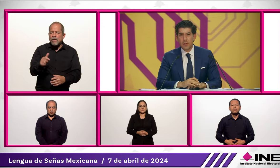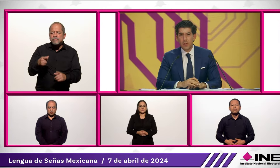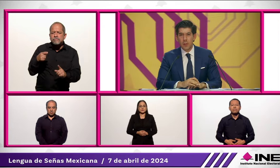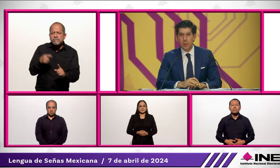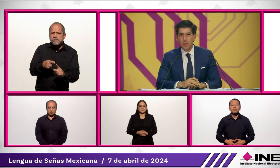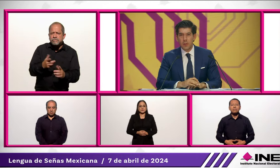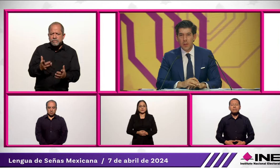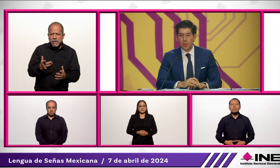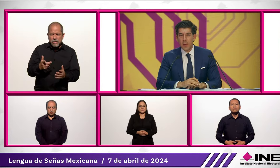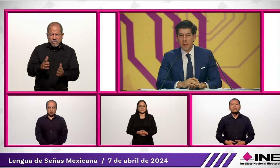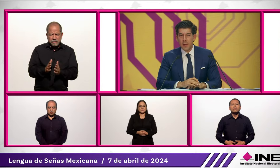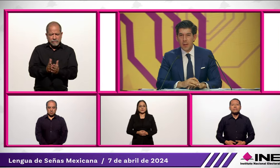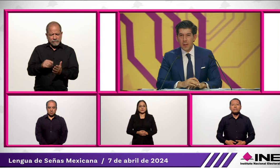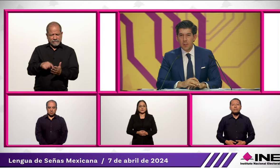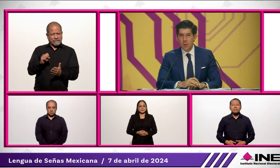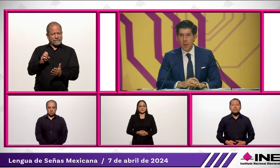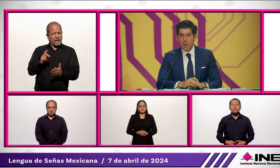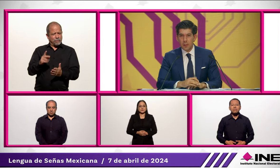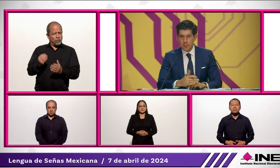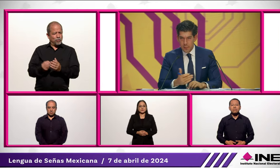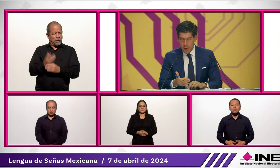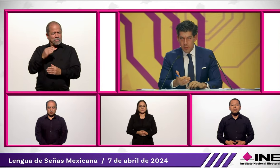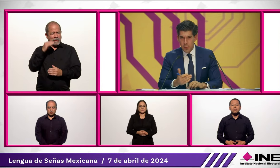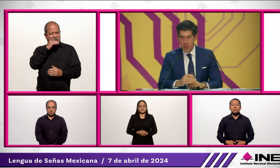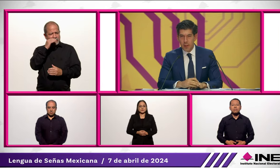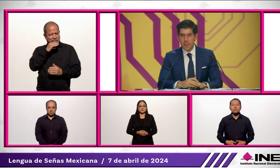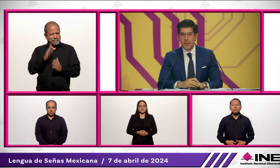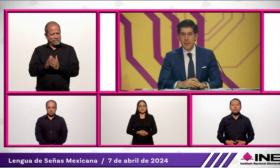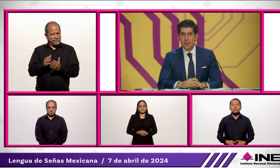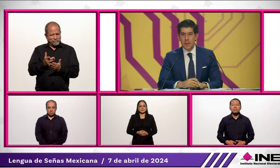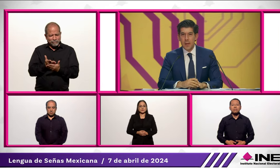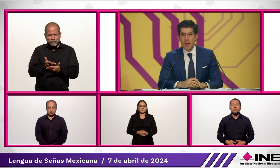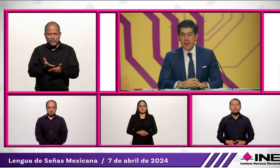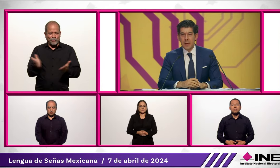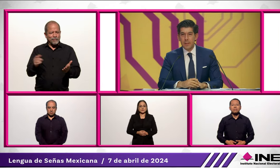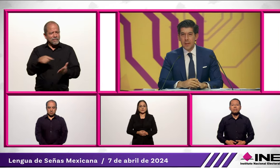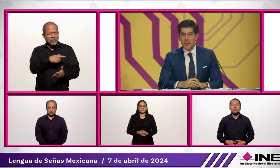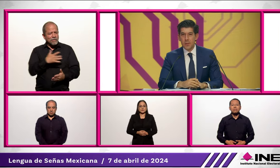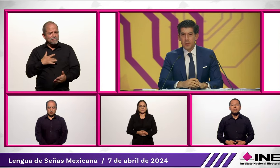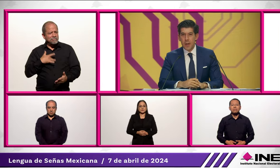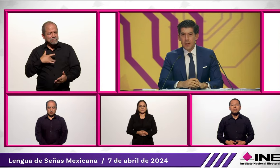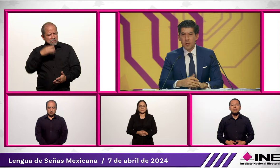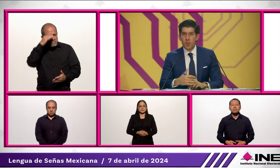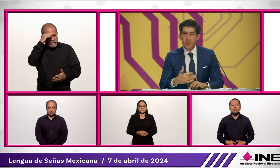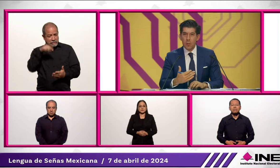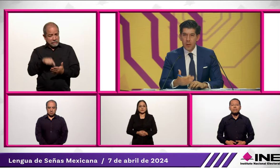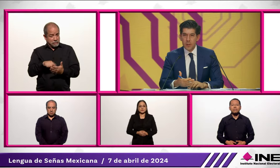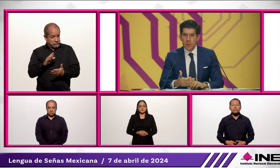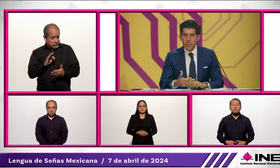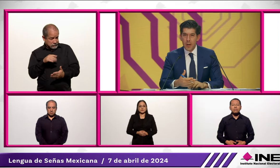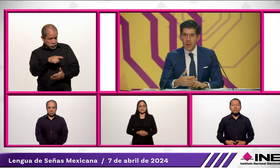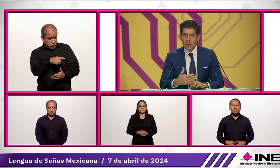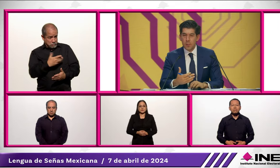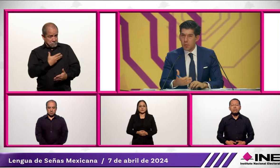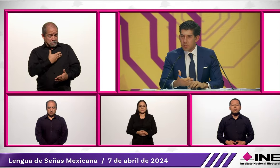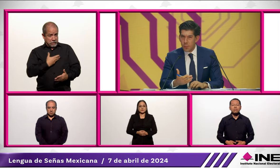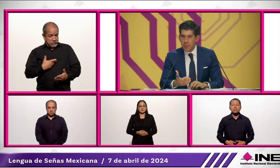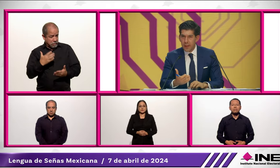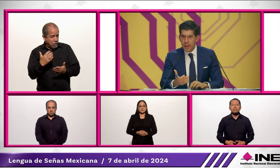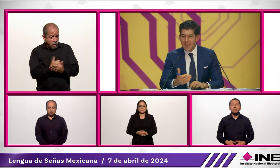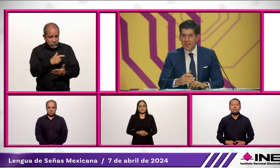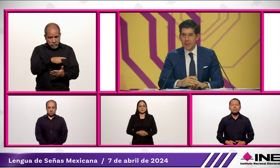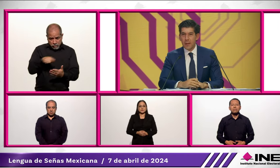libros de texto gratuitos actuales? ¿Usted, en caso de ganar la presidencia, revisaría esos planes, continuaría esos planes,